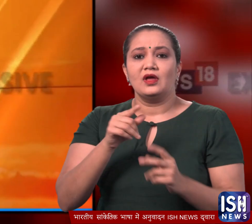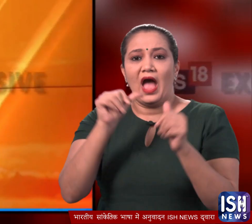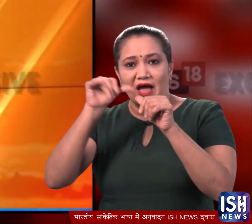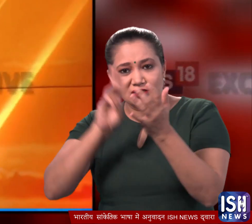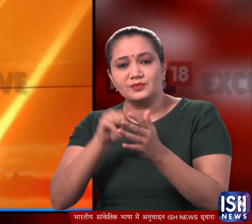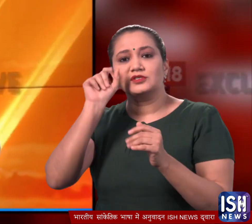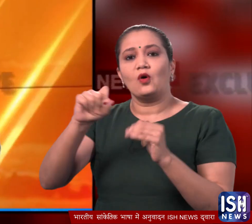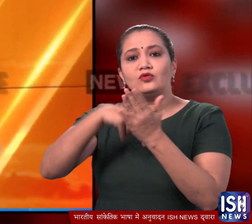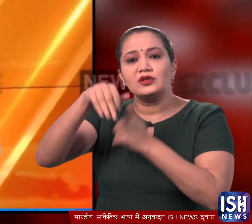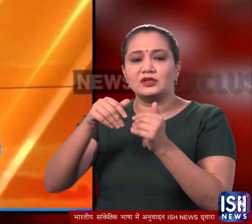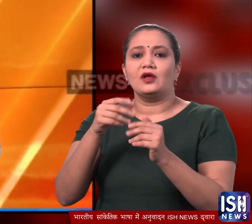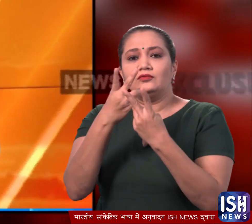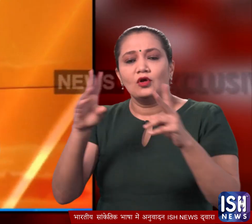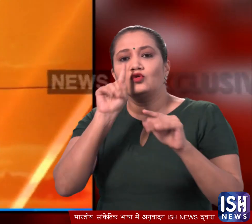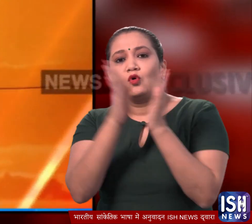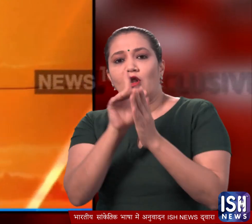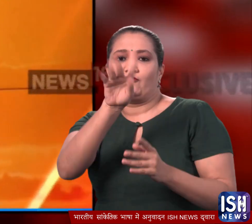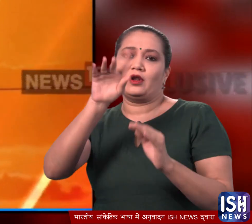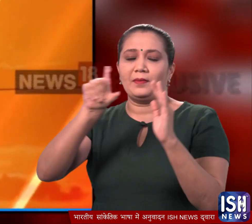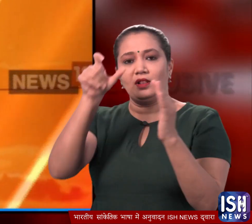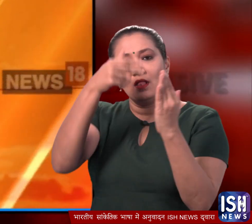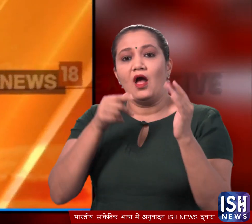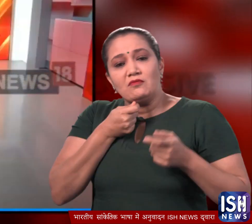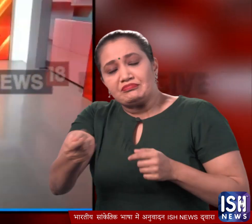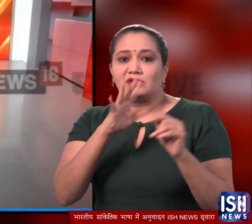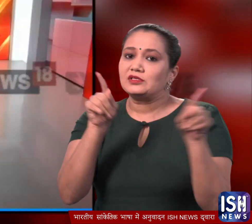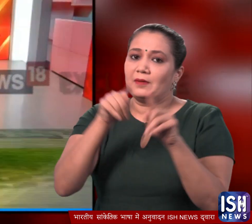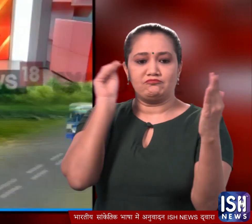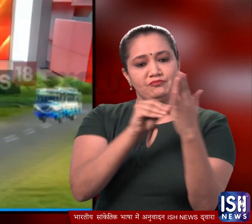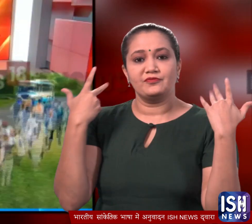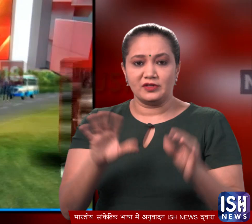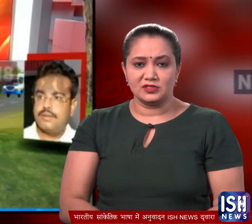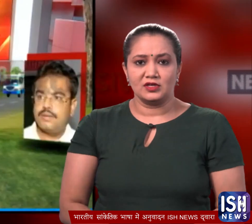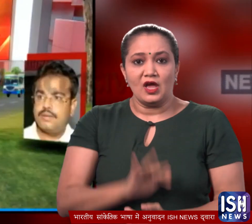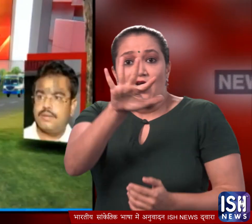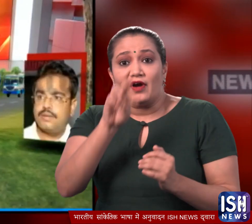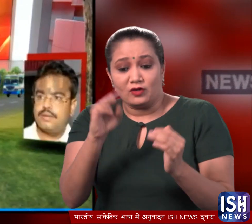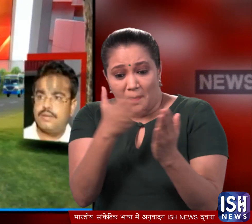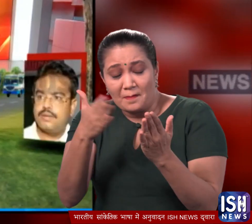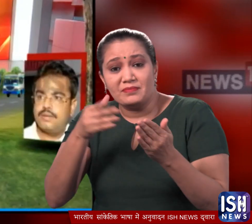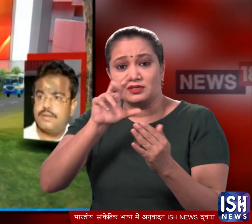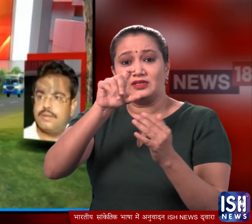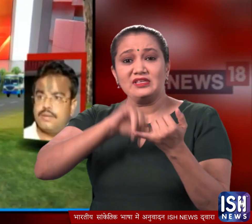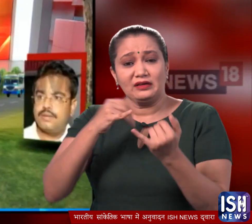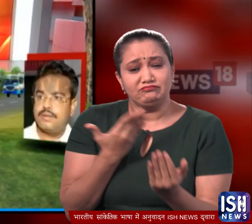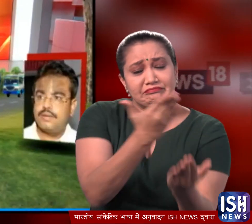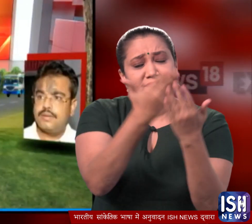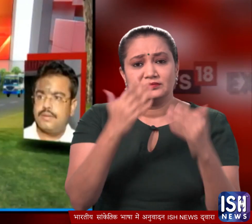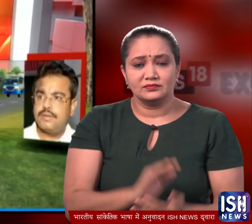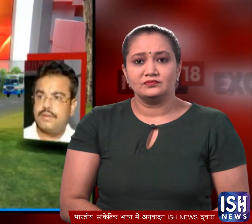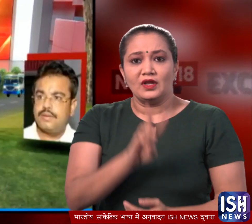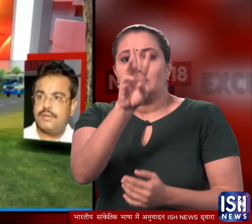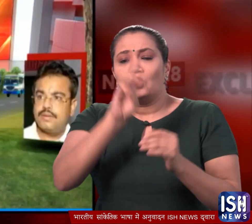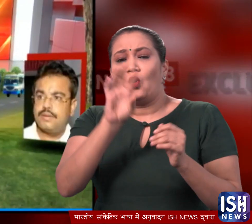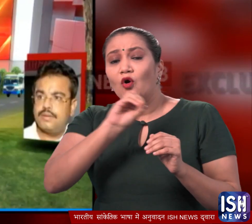आशीष मिश्रा और उनके रिश्तेदार समेत 14 लोगों को हत्या का आरोपी बनाया गया। खबर है कि करीब 5000 पन्नों की इस चार्जशीट में लिखा गया कि 3